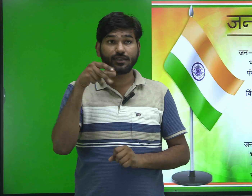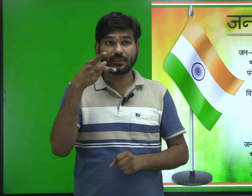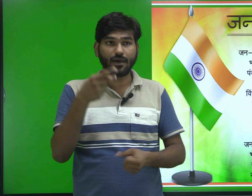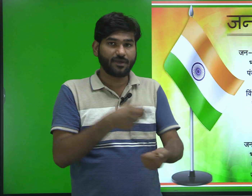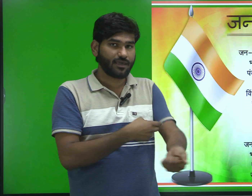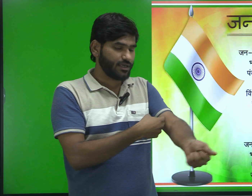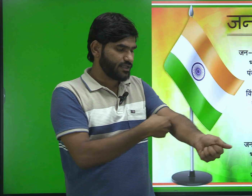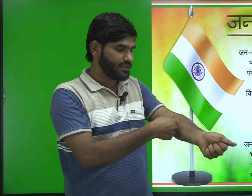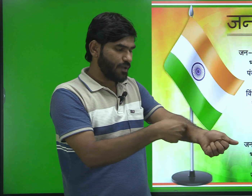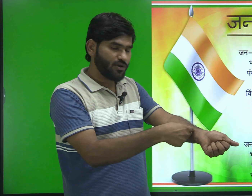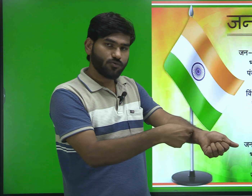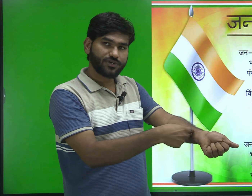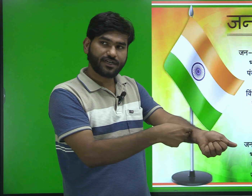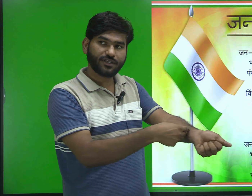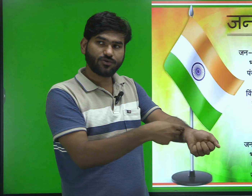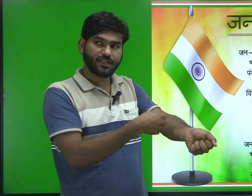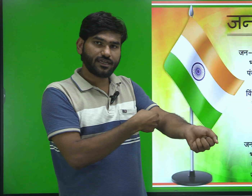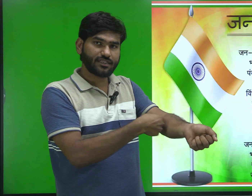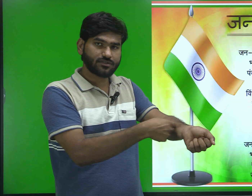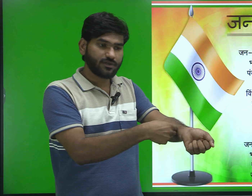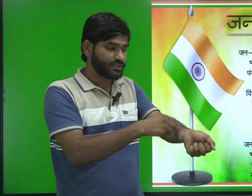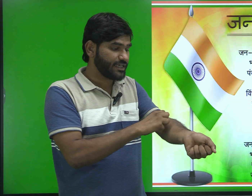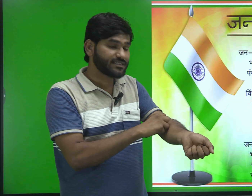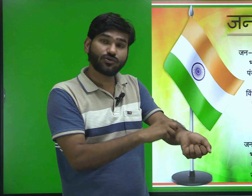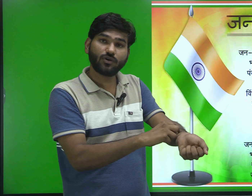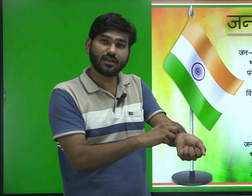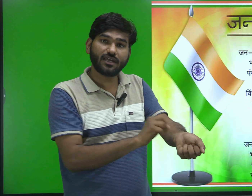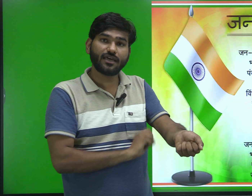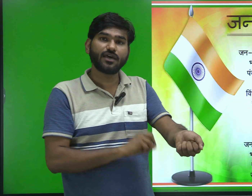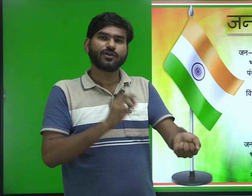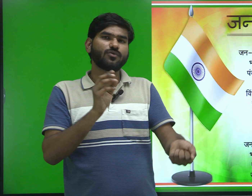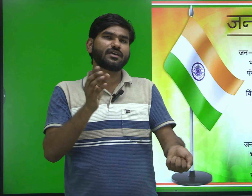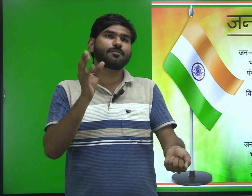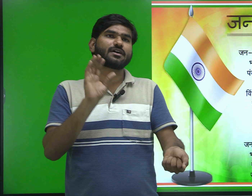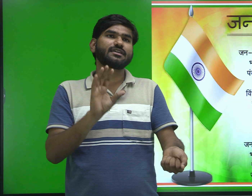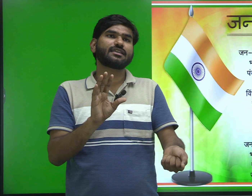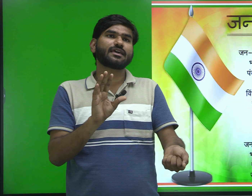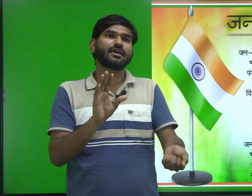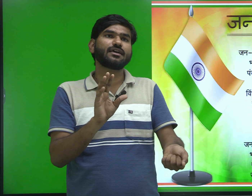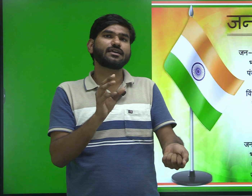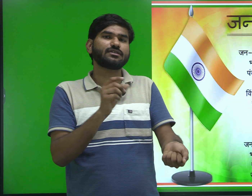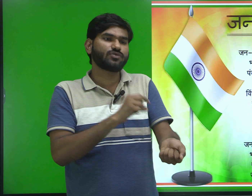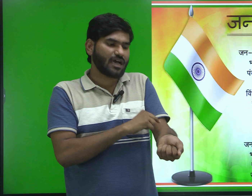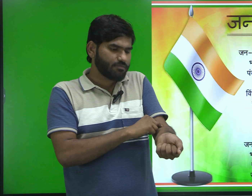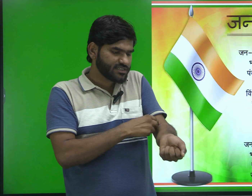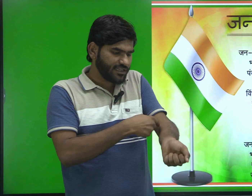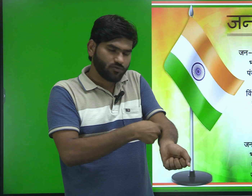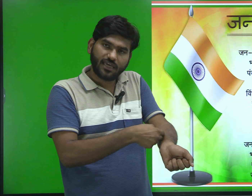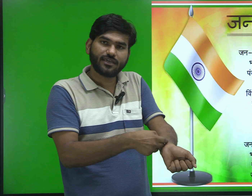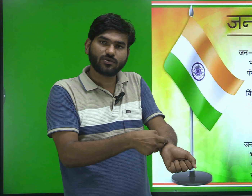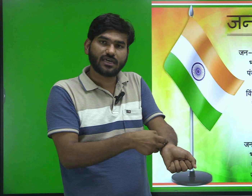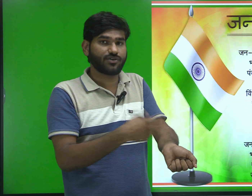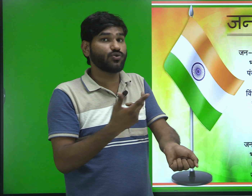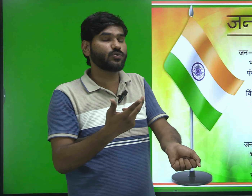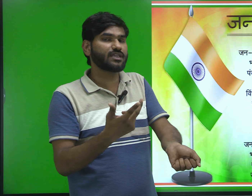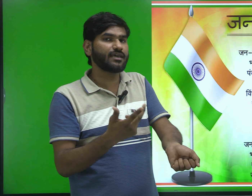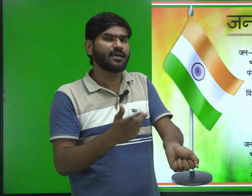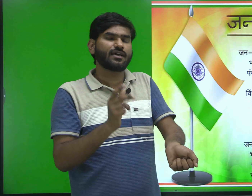नामे। नामे को ये डिनोट करेंगे दिस वन। ऐसा क्यों कर रहे हैं? क्योंकि आप अगर ये देखें कि जो नाम का साइन होता है ये होता है। क्यों होता है? क्योंकि